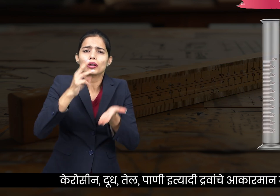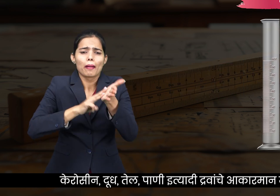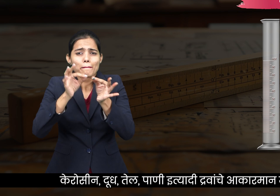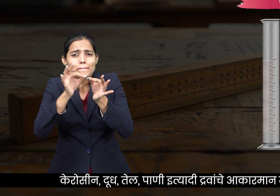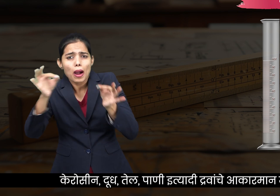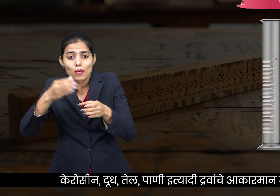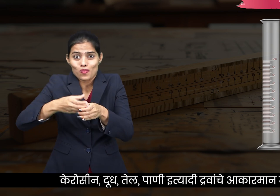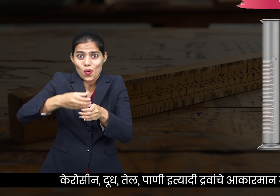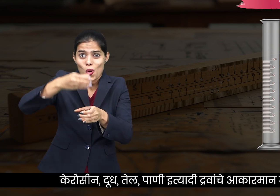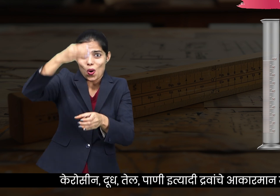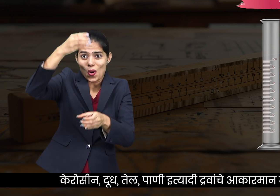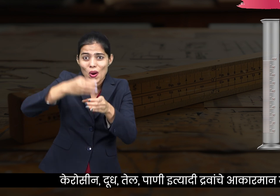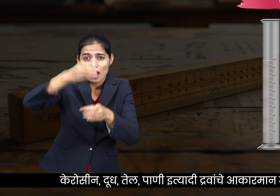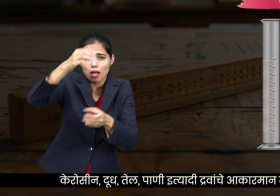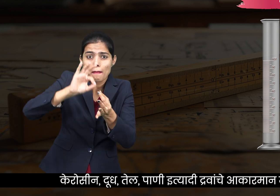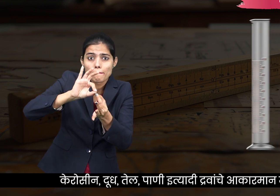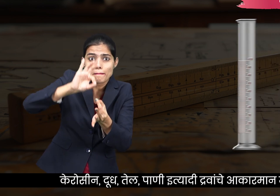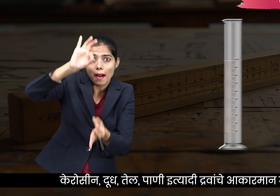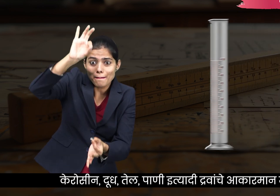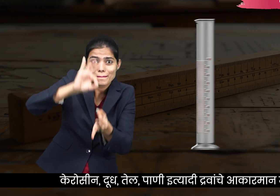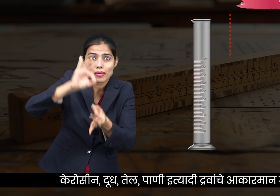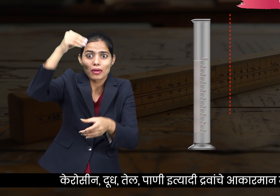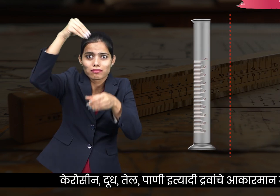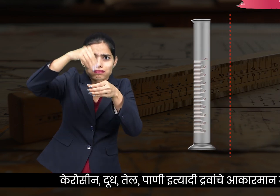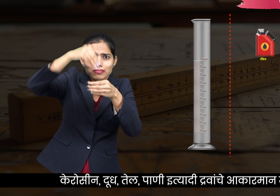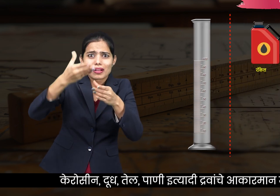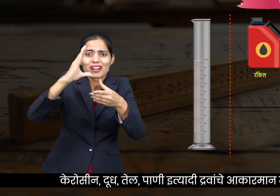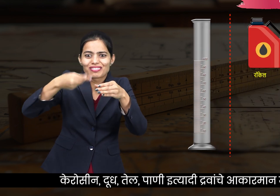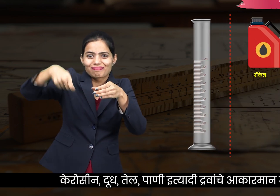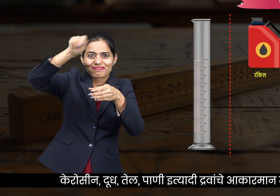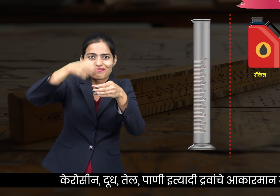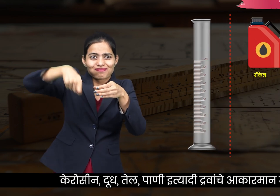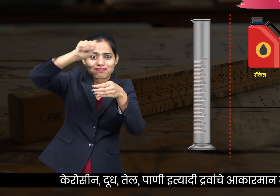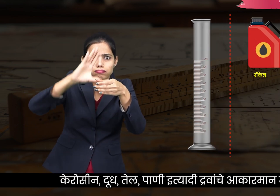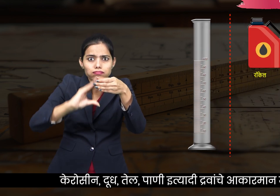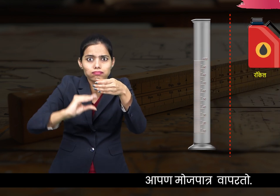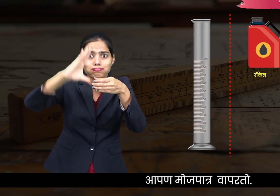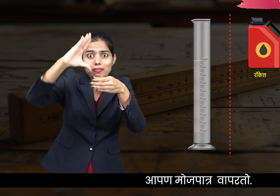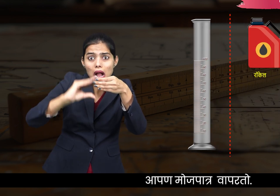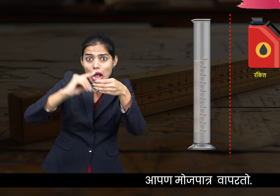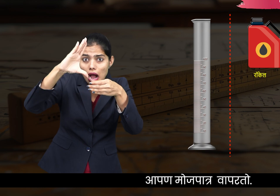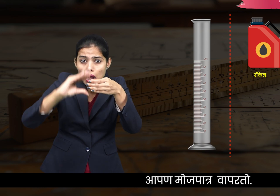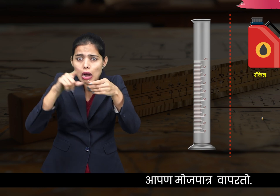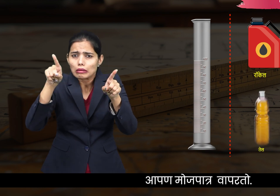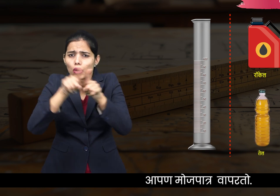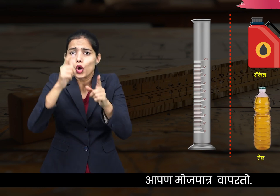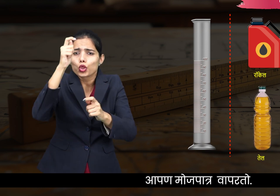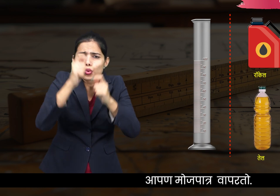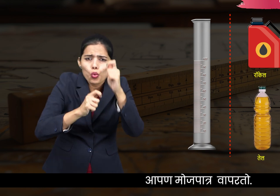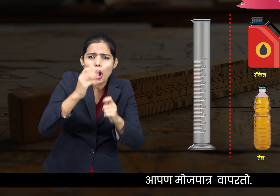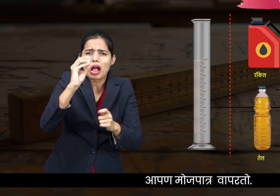केरोसिन, दूध, तेल, पाणी इत्यादी द्रवांचे आकारमान मोजण्यासाठी आपण मोजपात्र